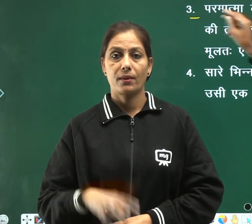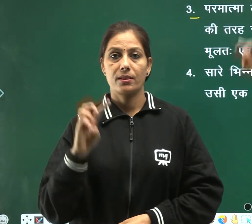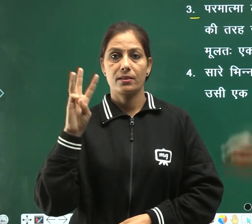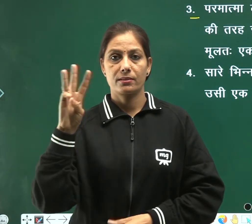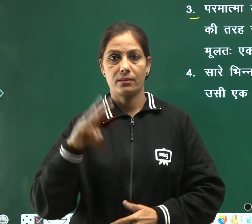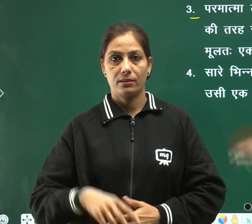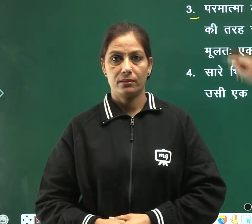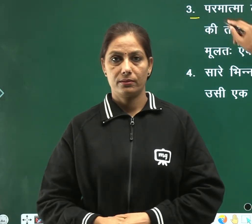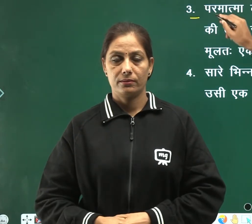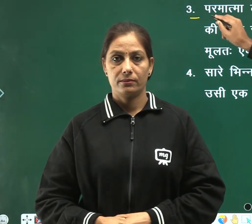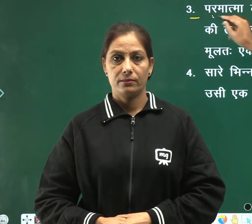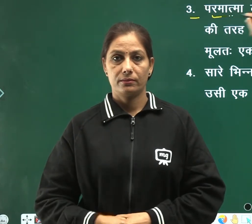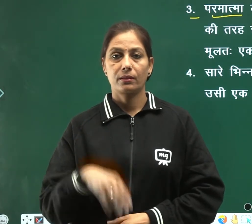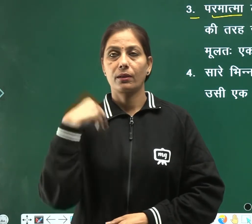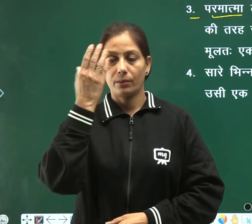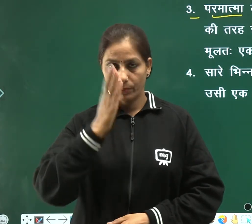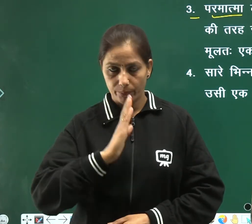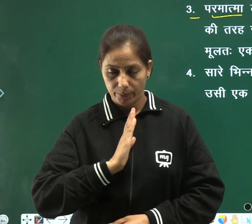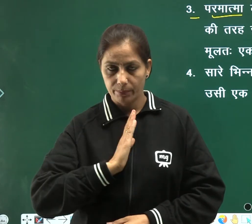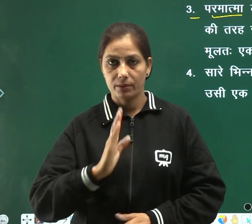तीसरा, परमात्मा